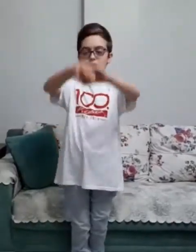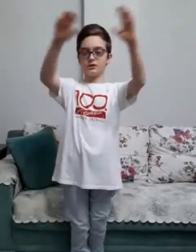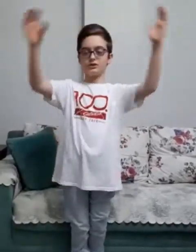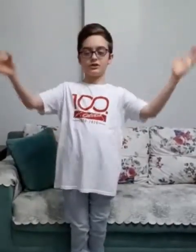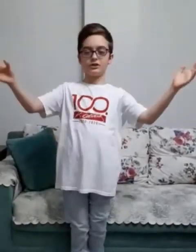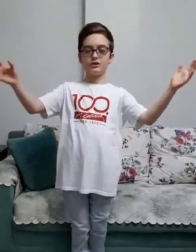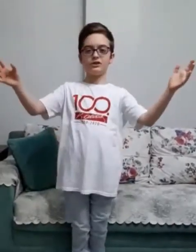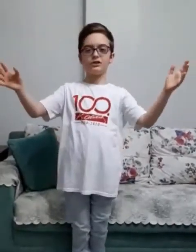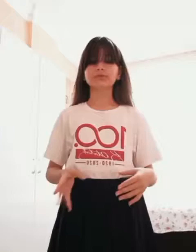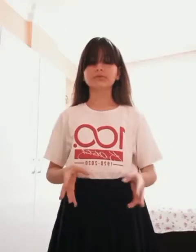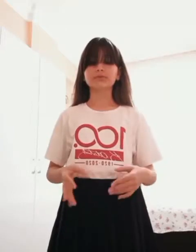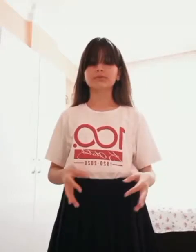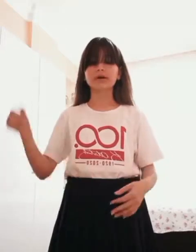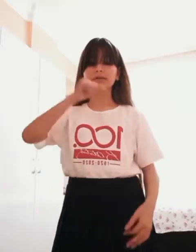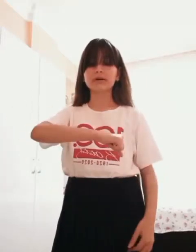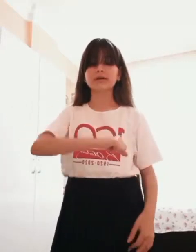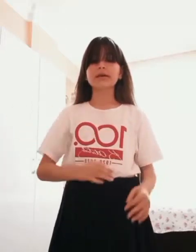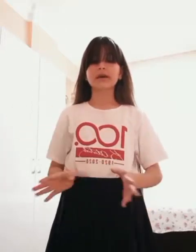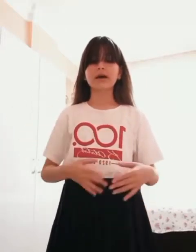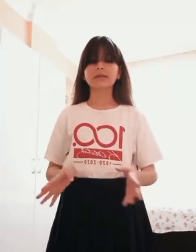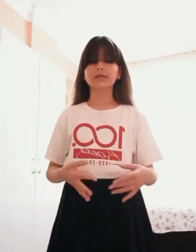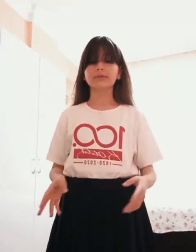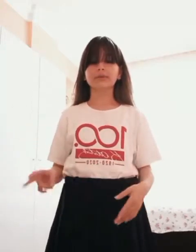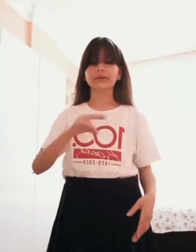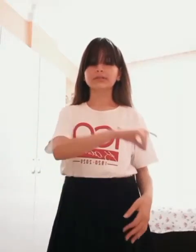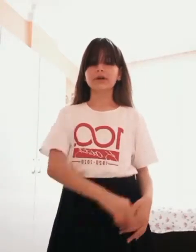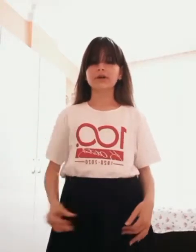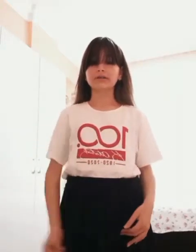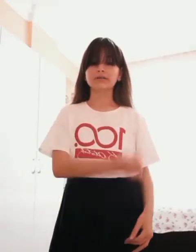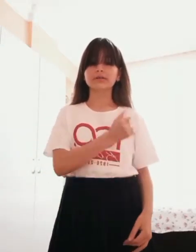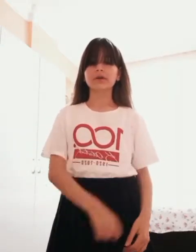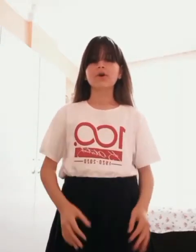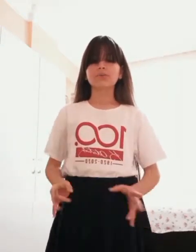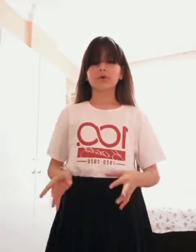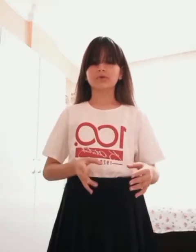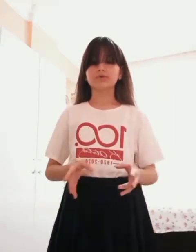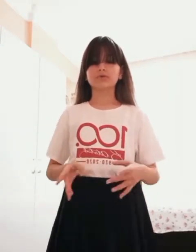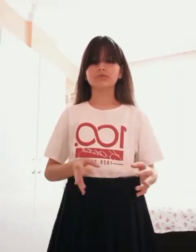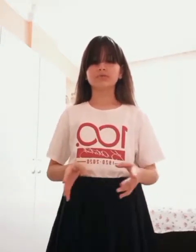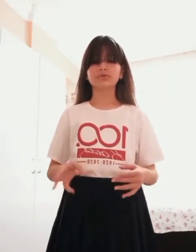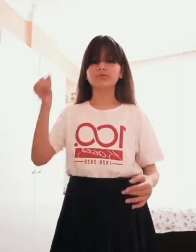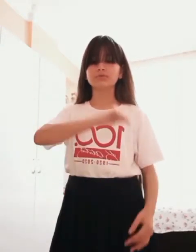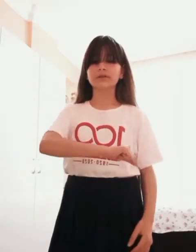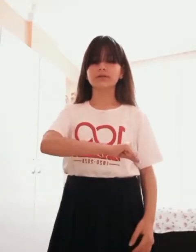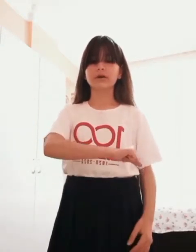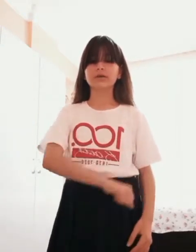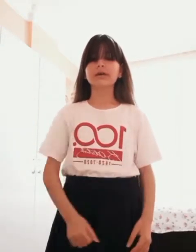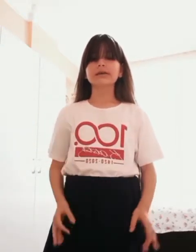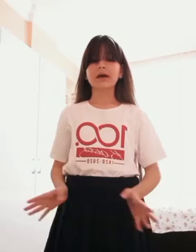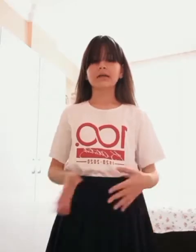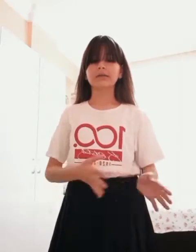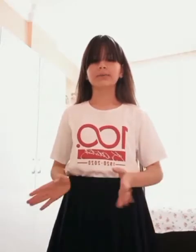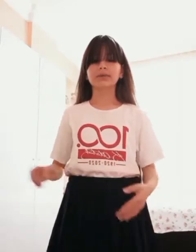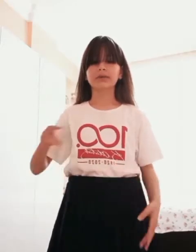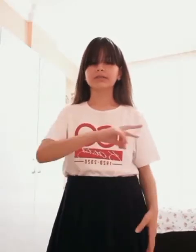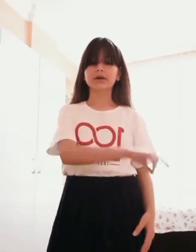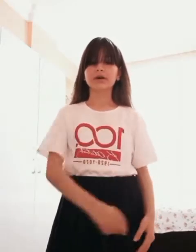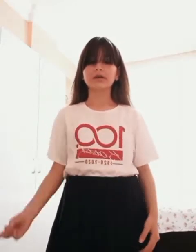saçar. Bozulmuş düşmanlar yel gibi kaçar. Bozulmuş düşmanlar yel gibi